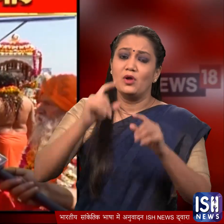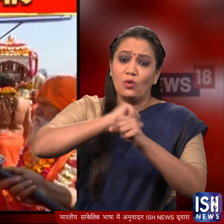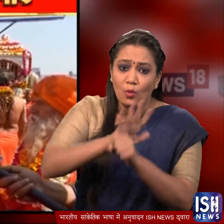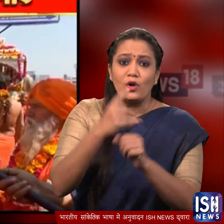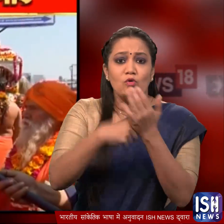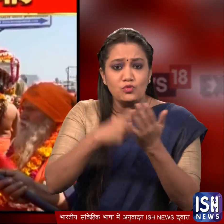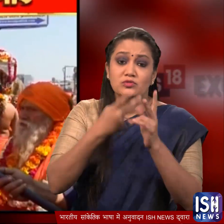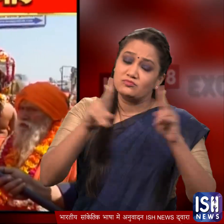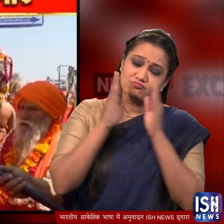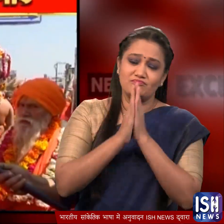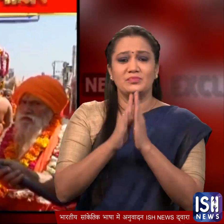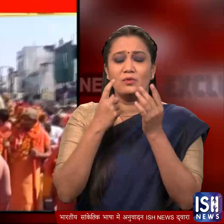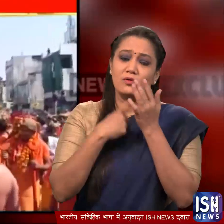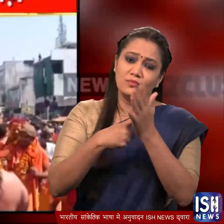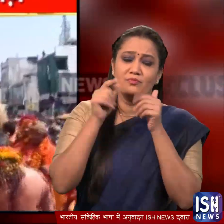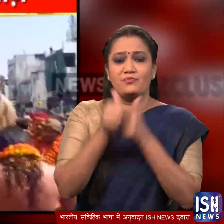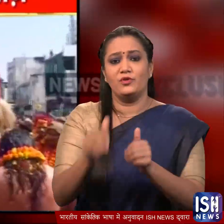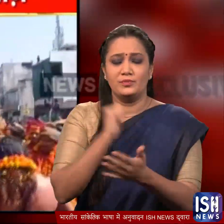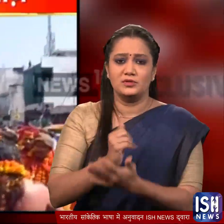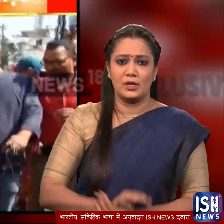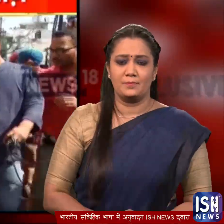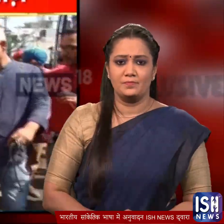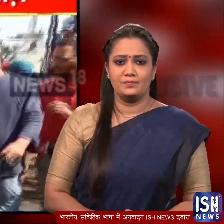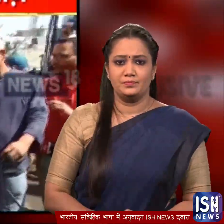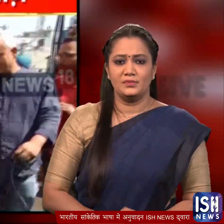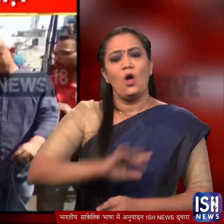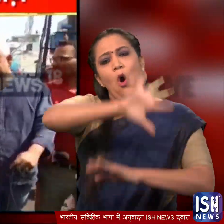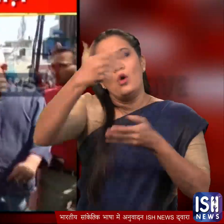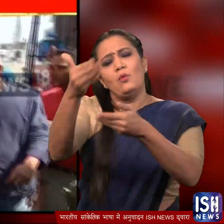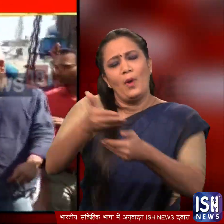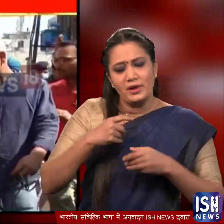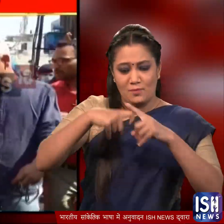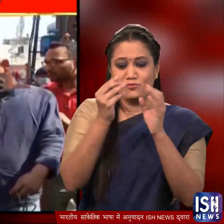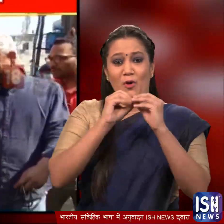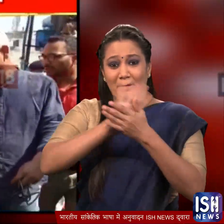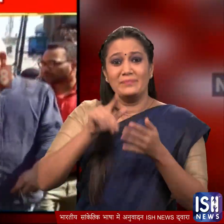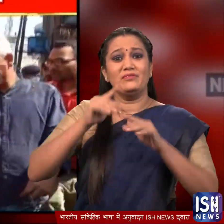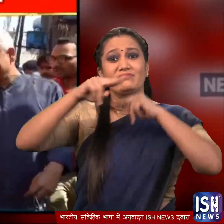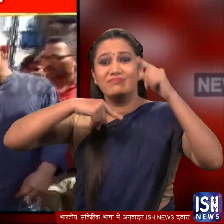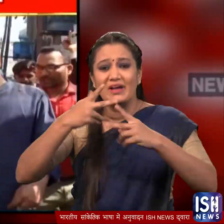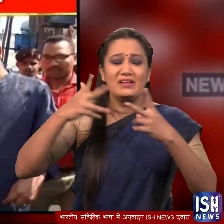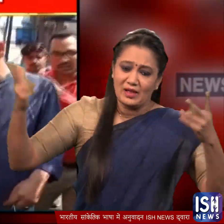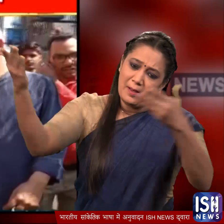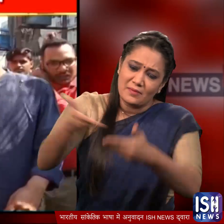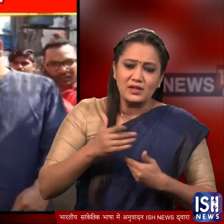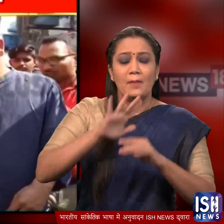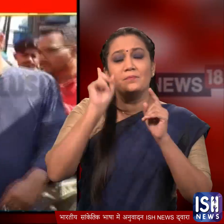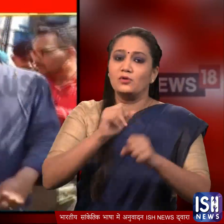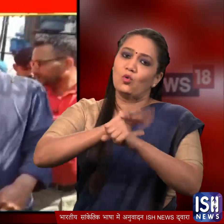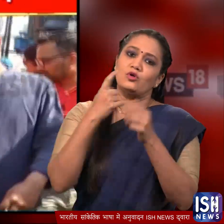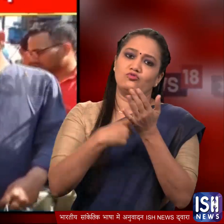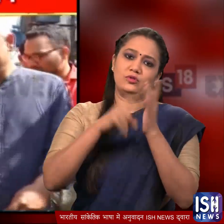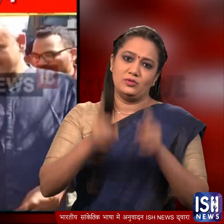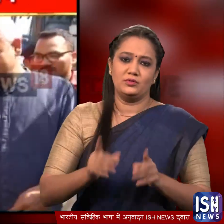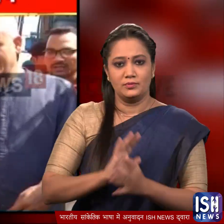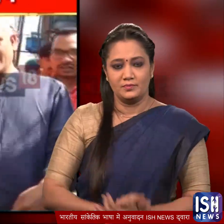लोगों से कोरोना नियमों का पालन करने की अपील भी की। सबको मैं दे रहा हूं निमंत्रण, आइए कुंभ में शामिल होइए। हाँ, कोरोना के